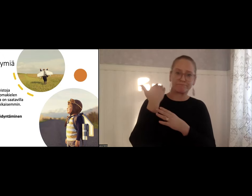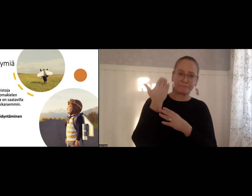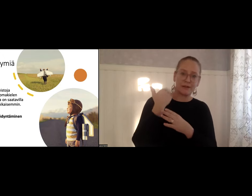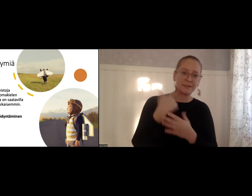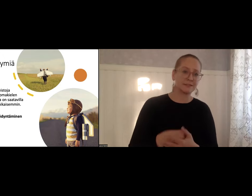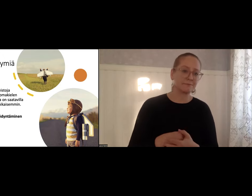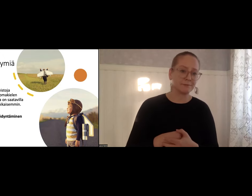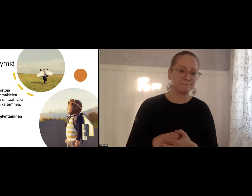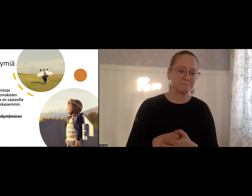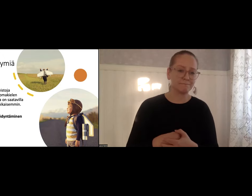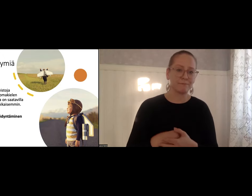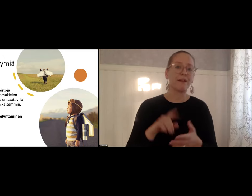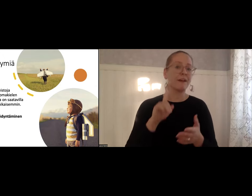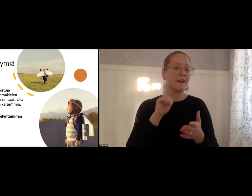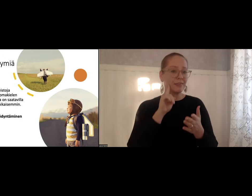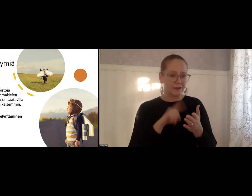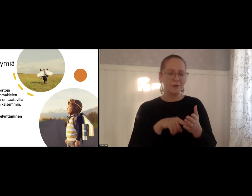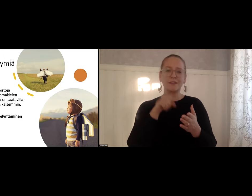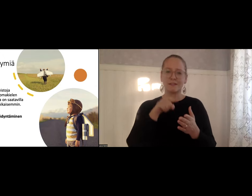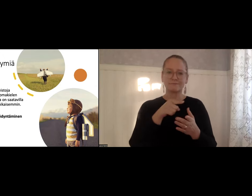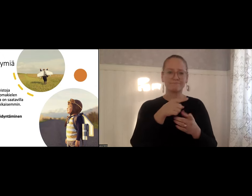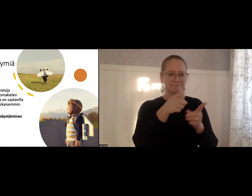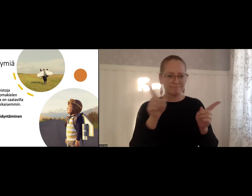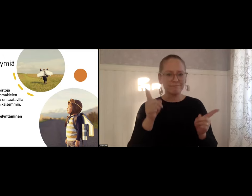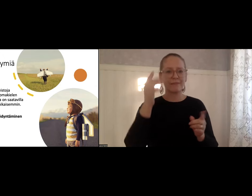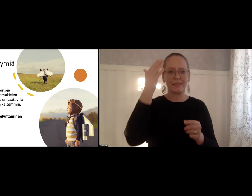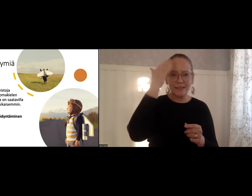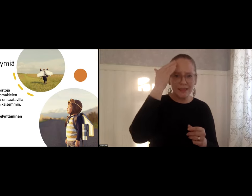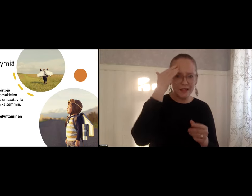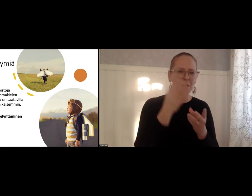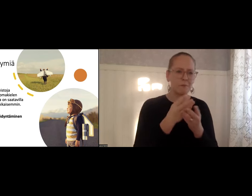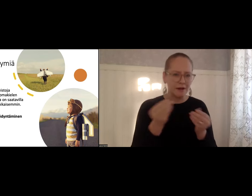paljon ja ainakin paljon paremmin kuin mitä on joskus ollut.